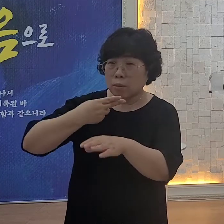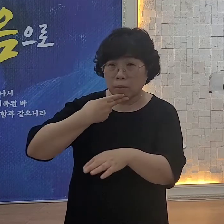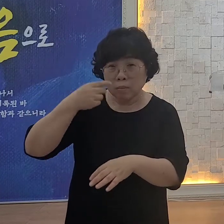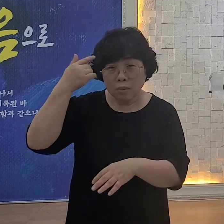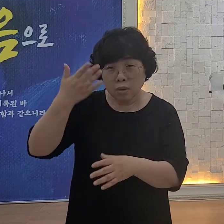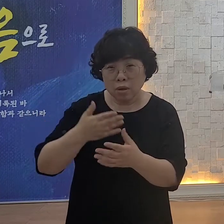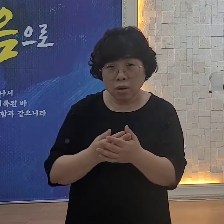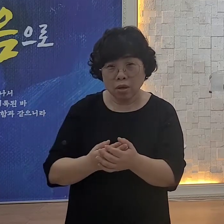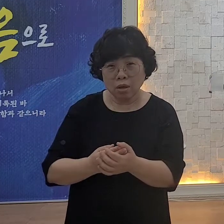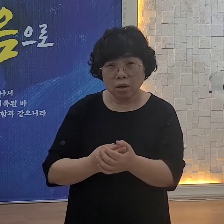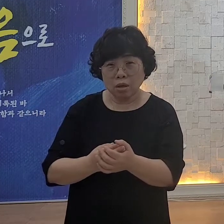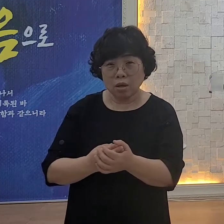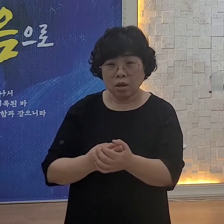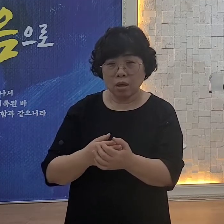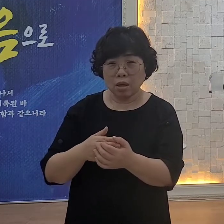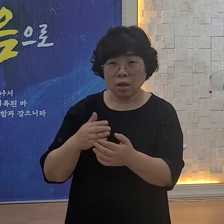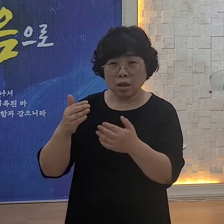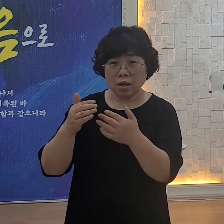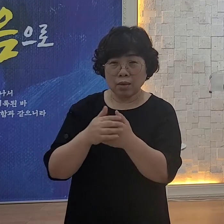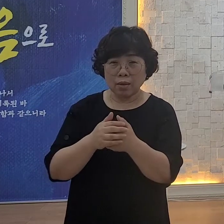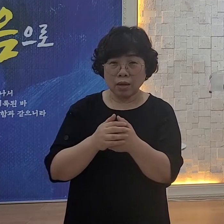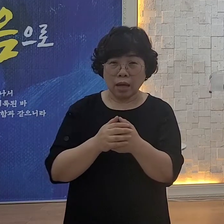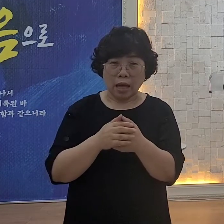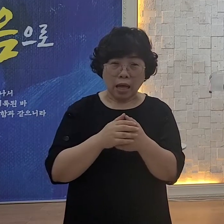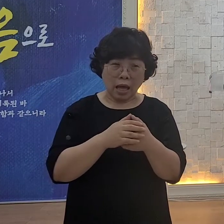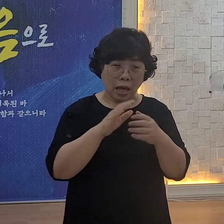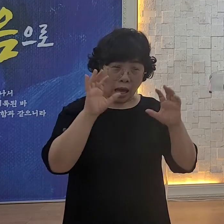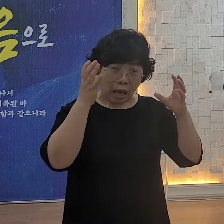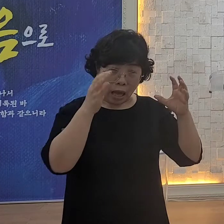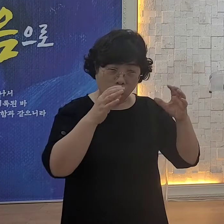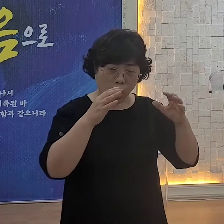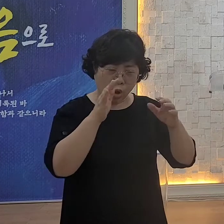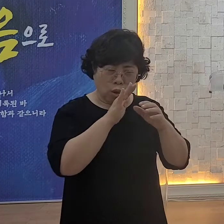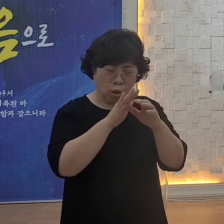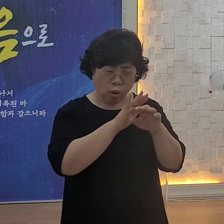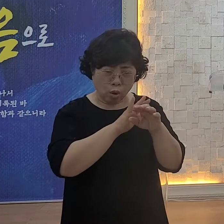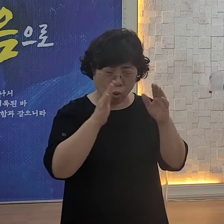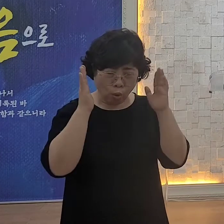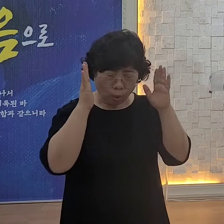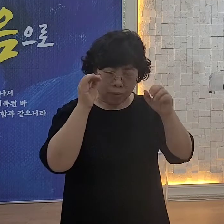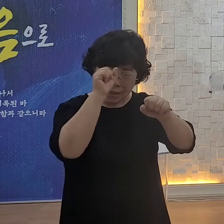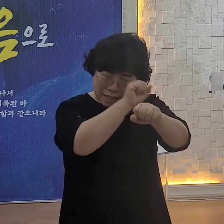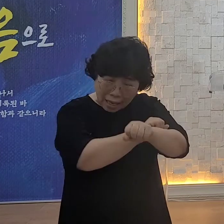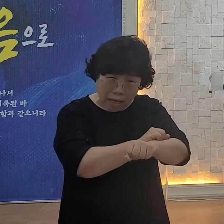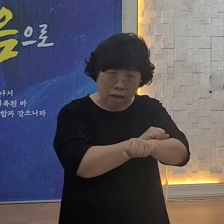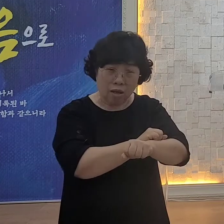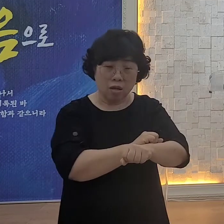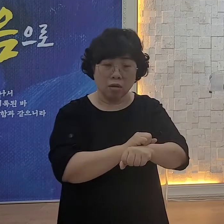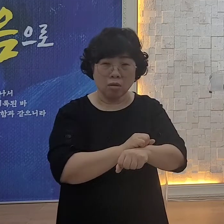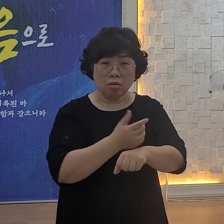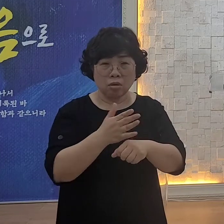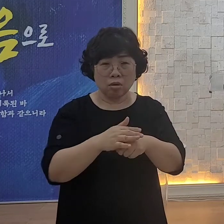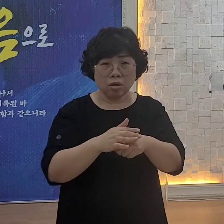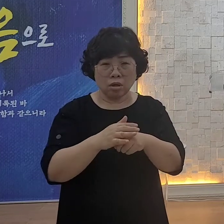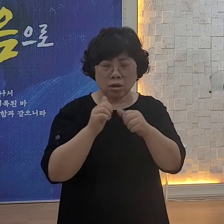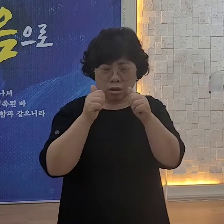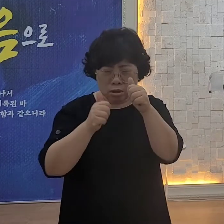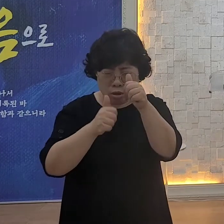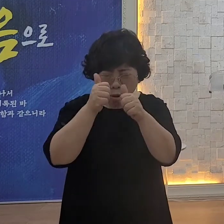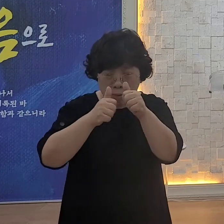어떻게 생각해요? 애가 공부도 잘했고 준비를 잘했는데 시험 쳤는데 떨어졌어요. 기도도